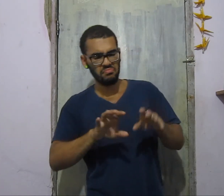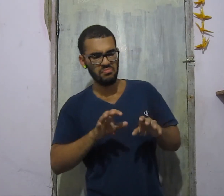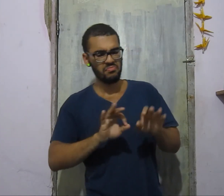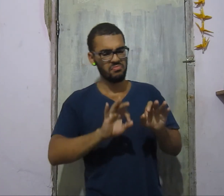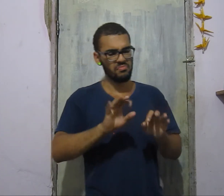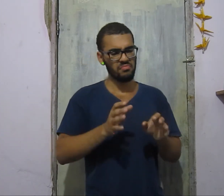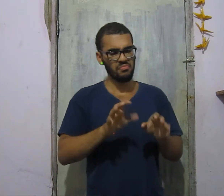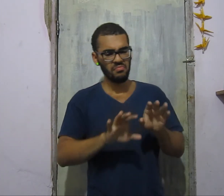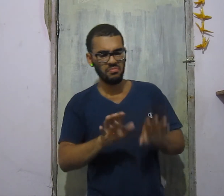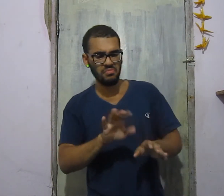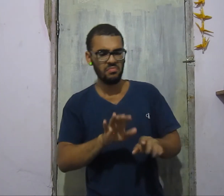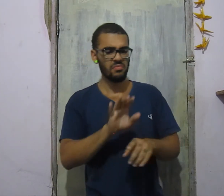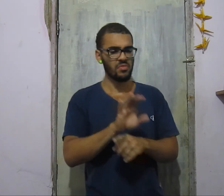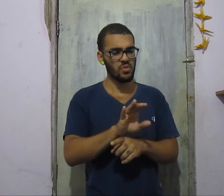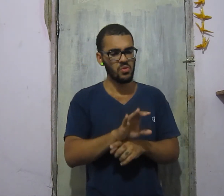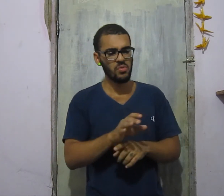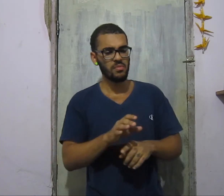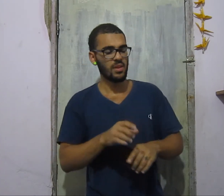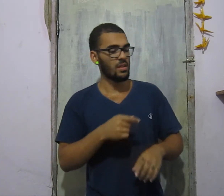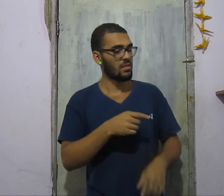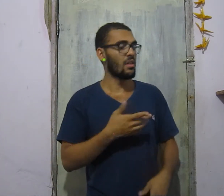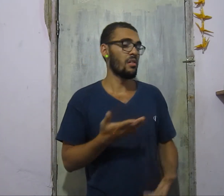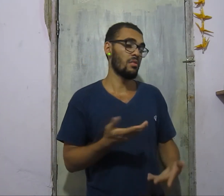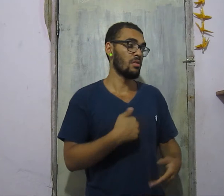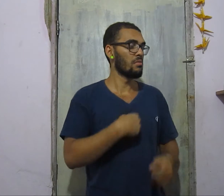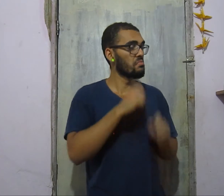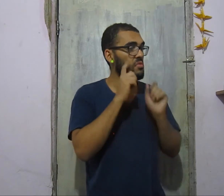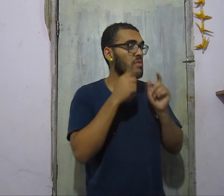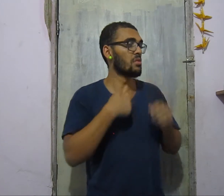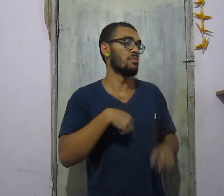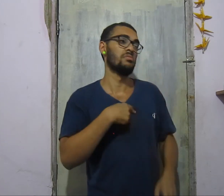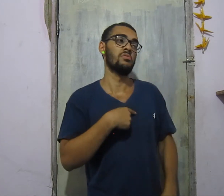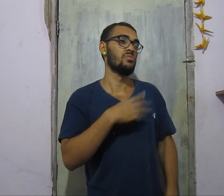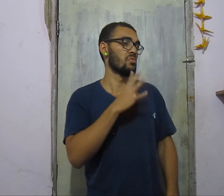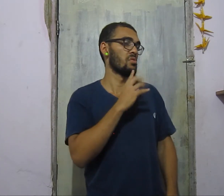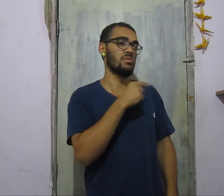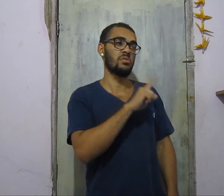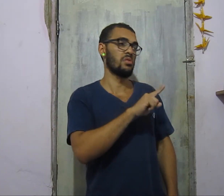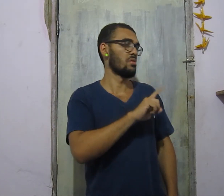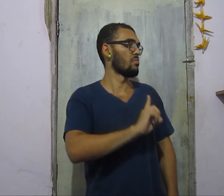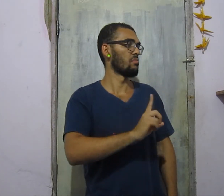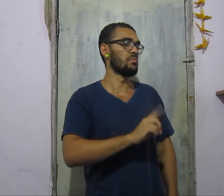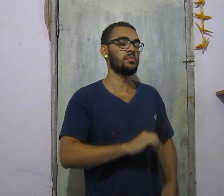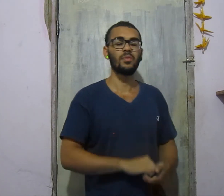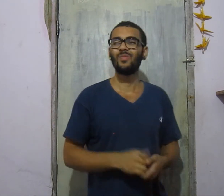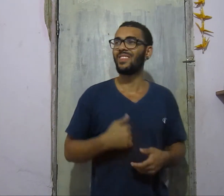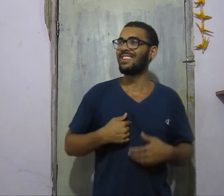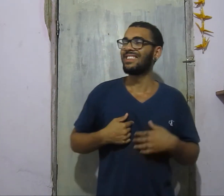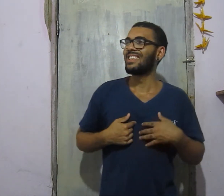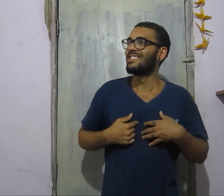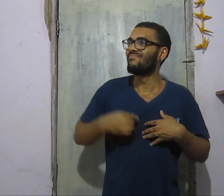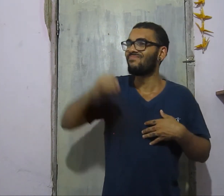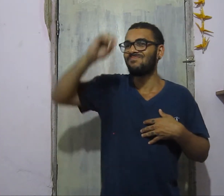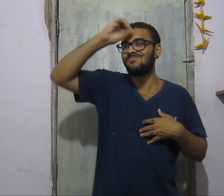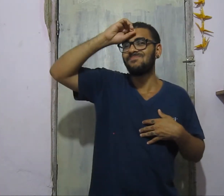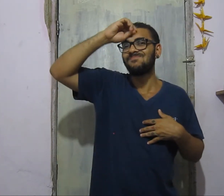que você estava viva e fomos tentando te ajudar, fazer o máximo possível pra. Mas a gente não sabe quem você